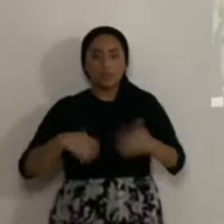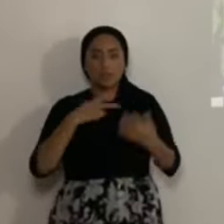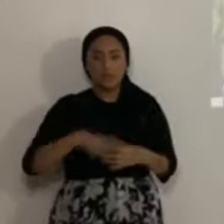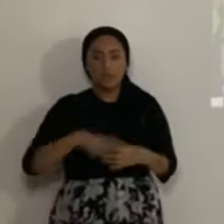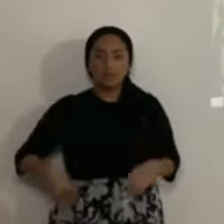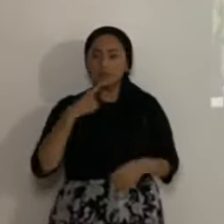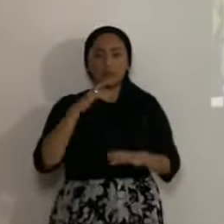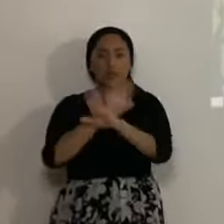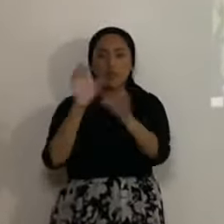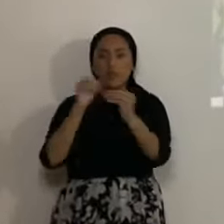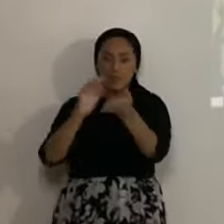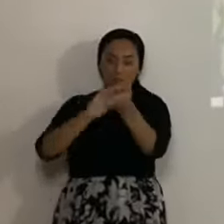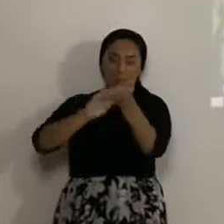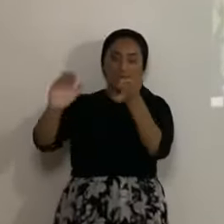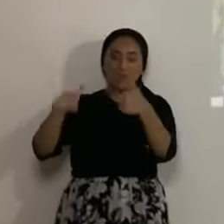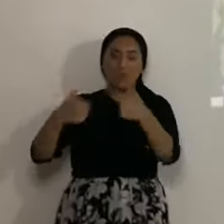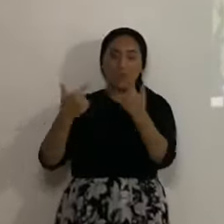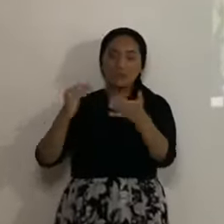ya, le perdono la vida.